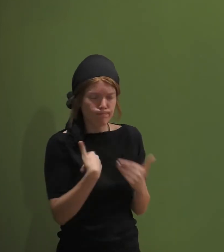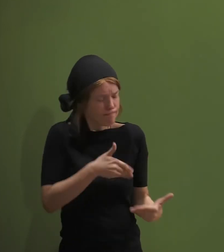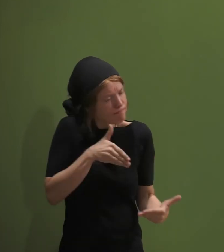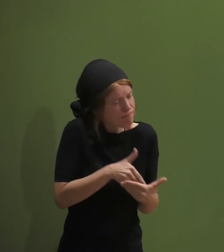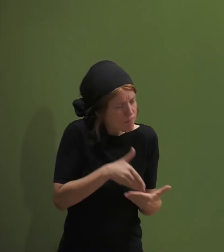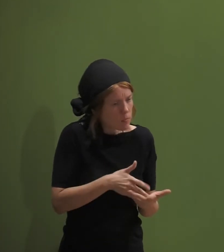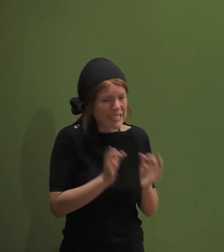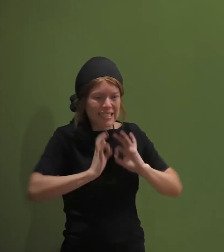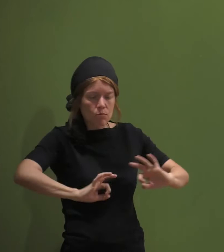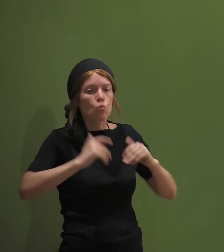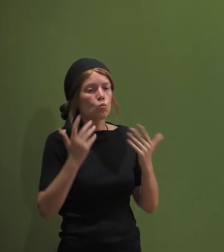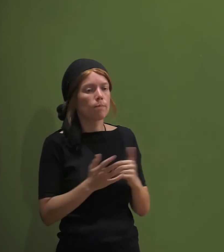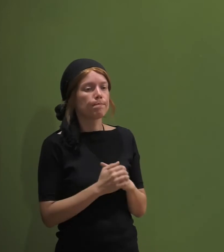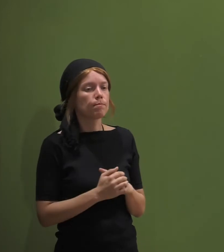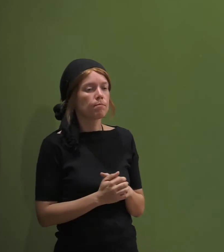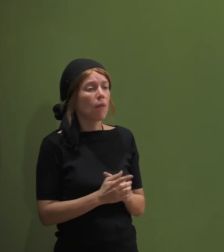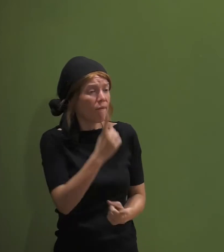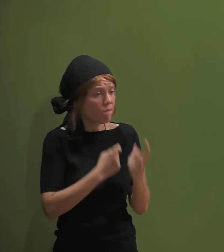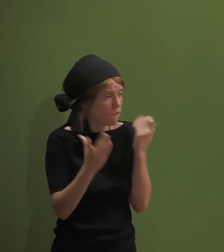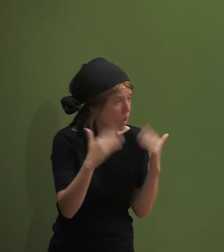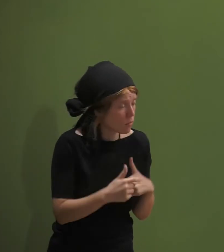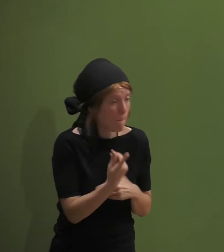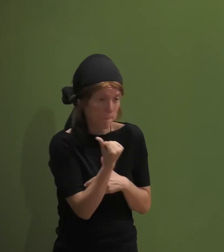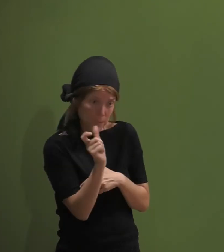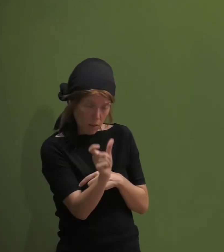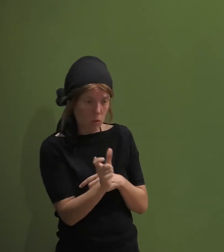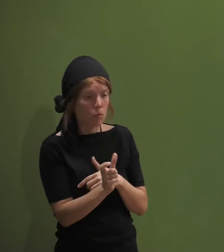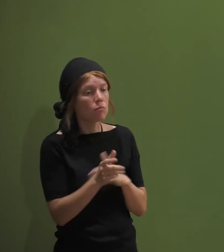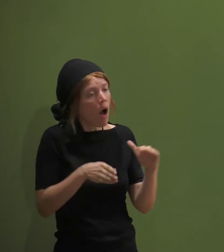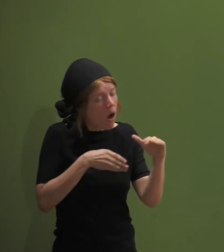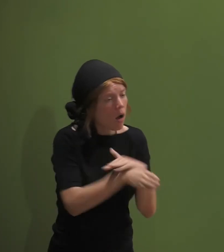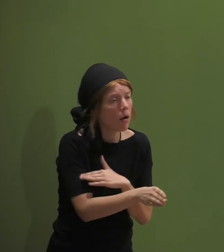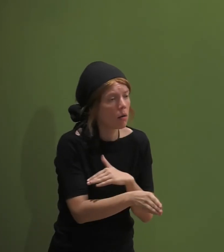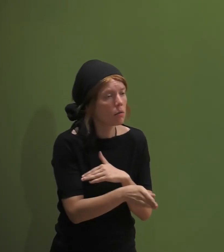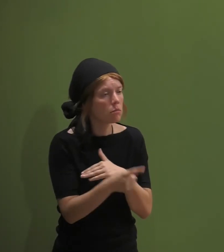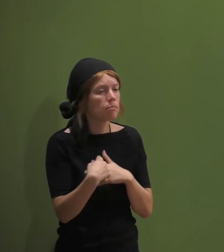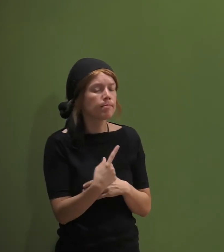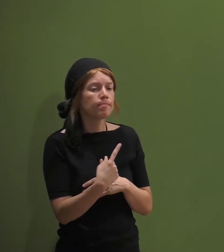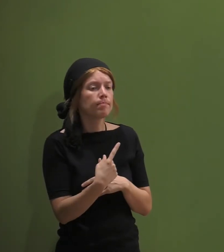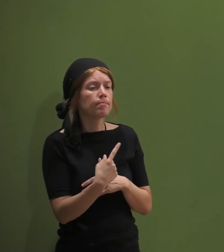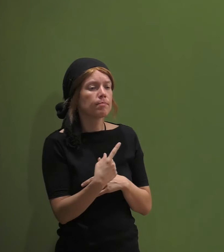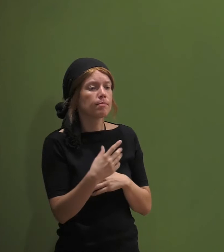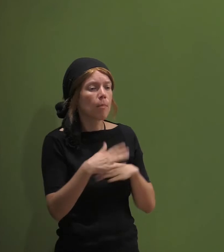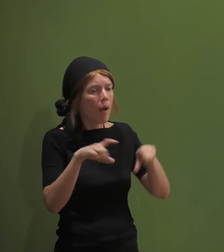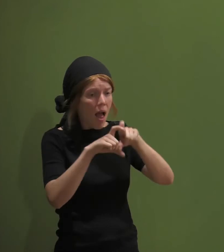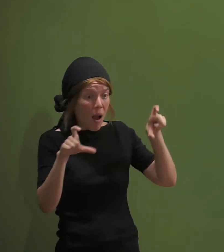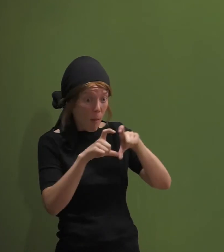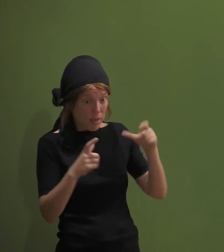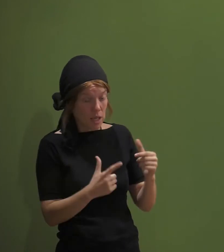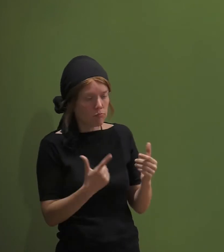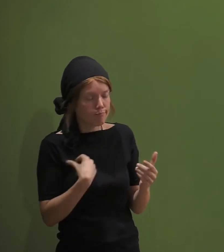y que son, en especial, la falta de información, el precio, la accesibilidad y la dificultad para encontrar empresas